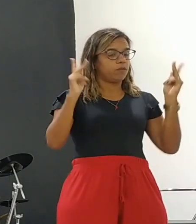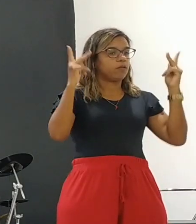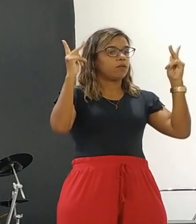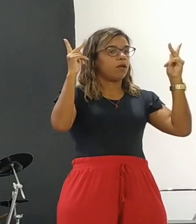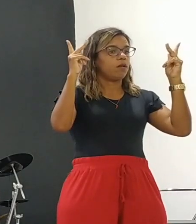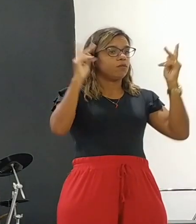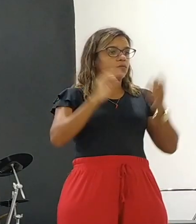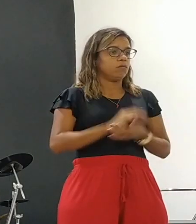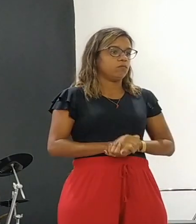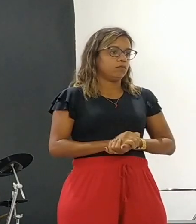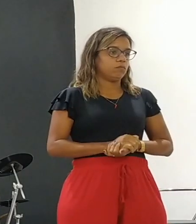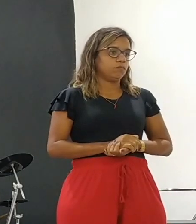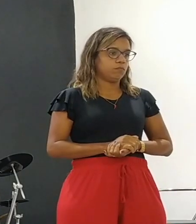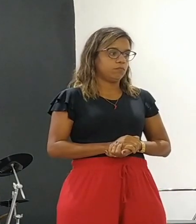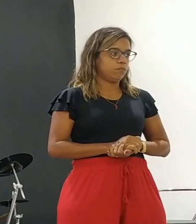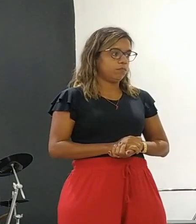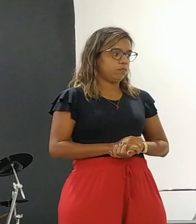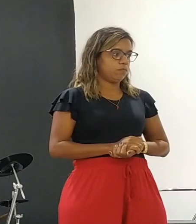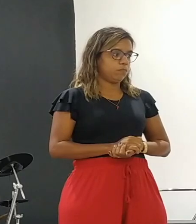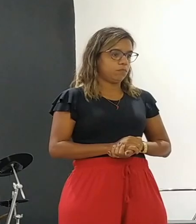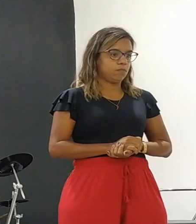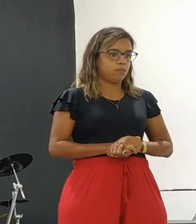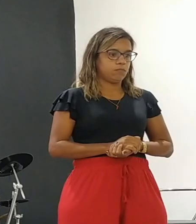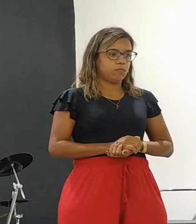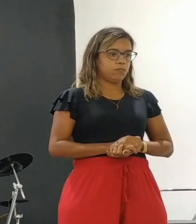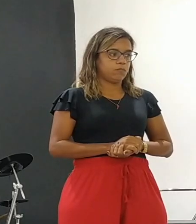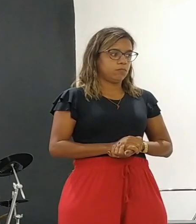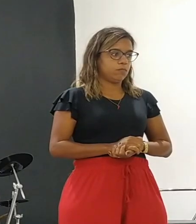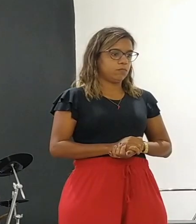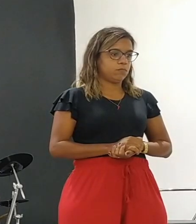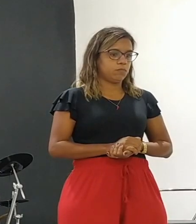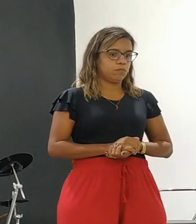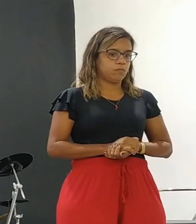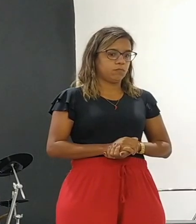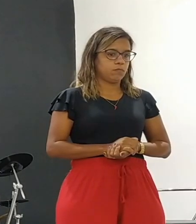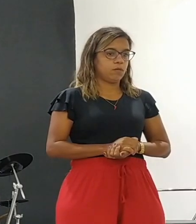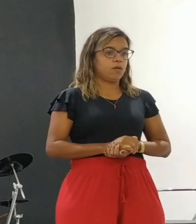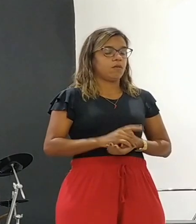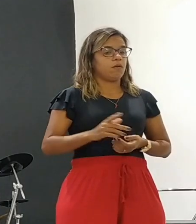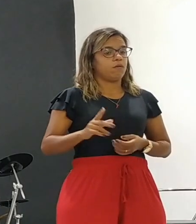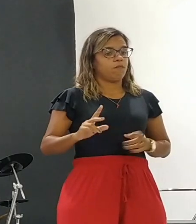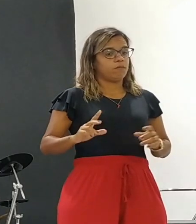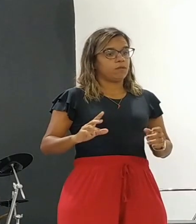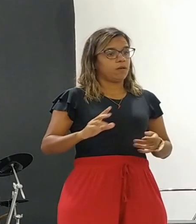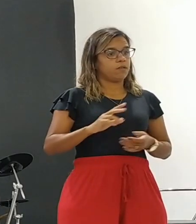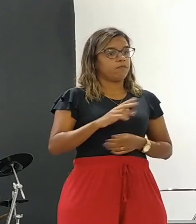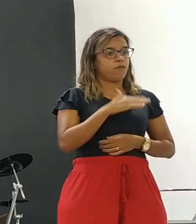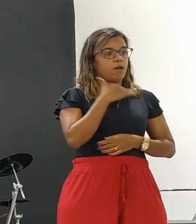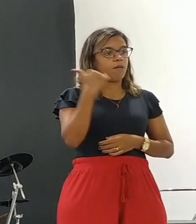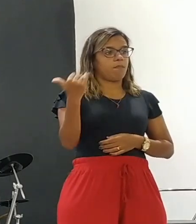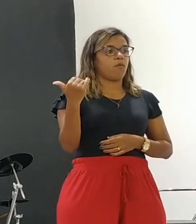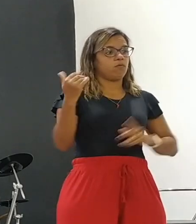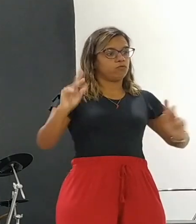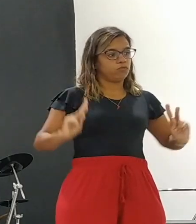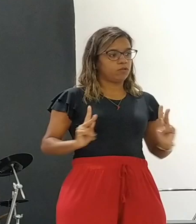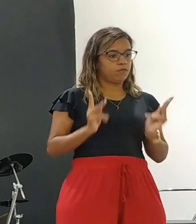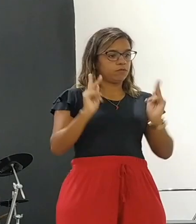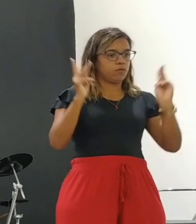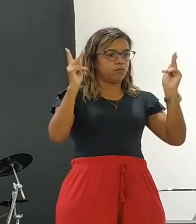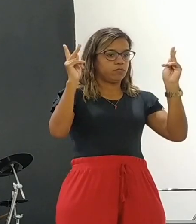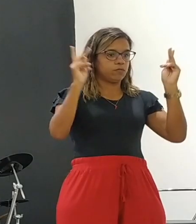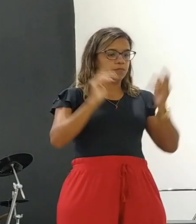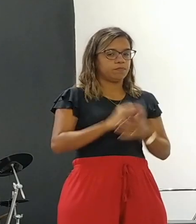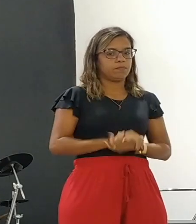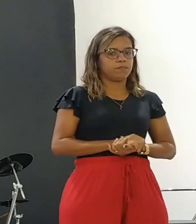está o pecado, o teu aguilhão? Inferno. Amém? Tragada foi a morte na